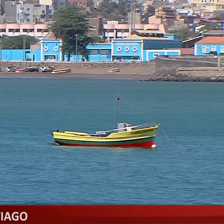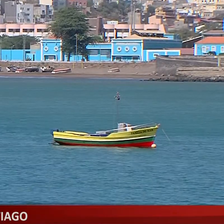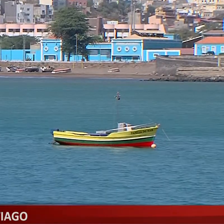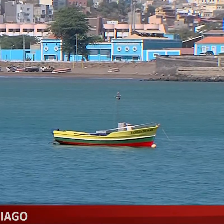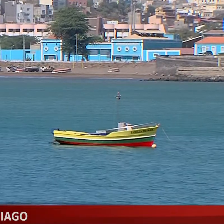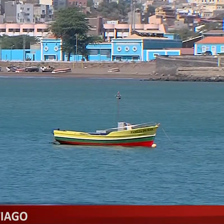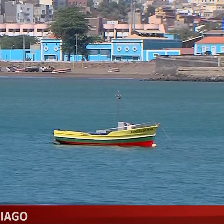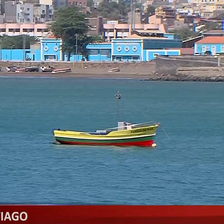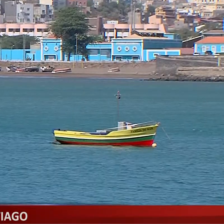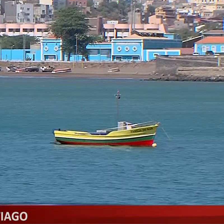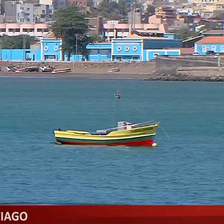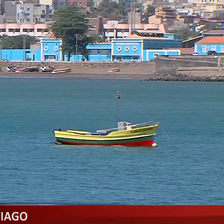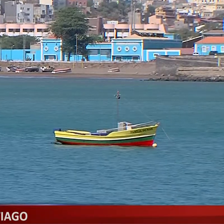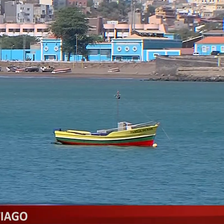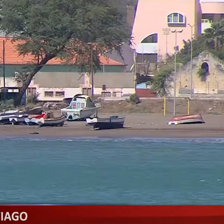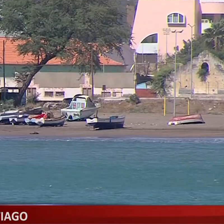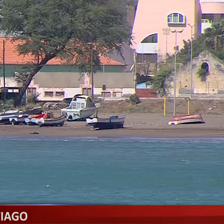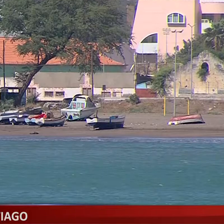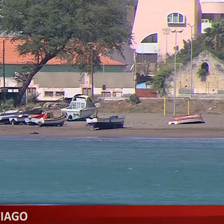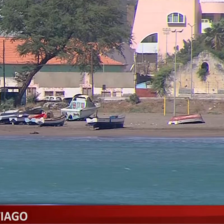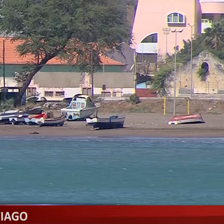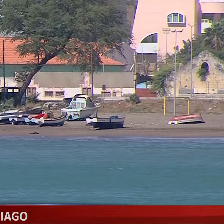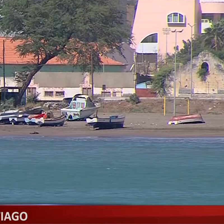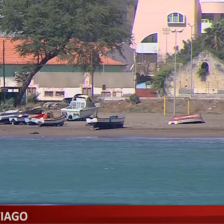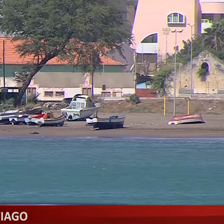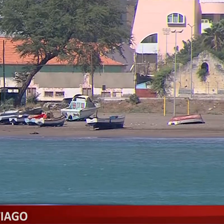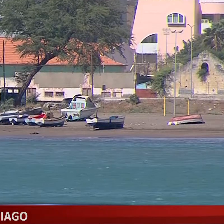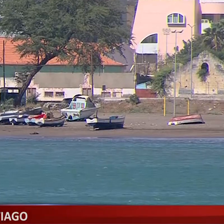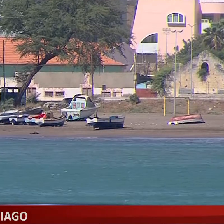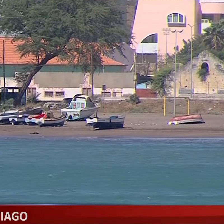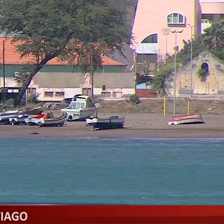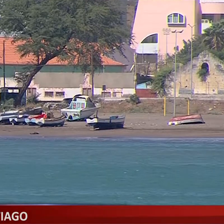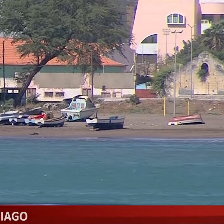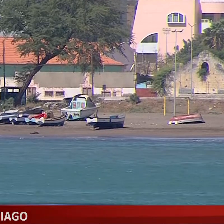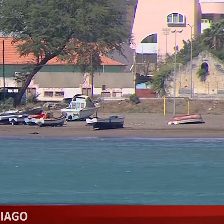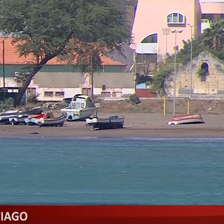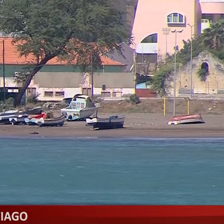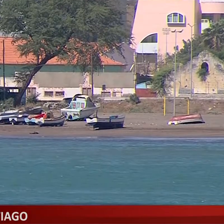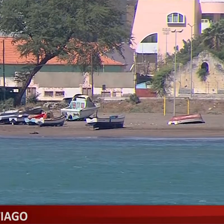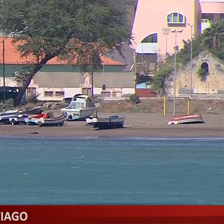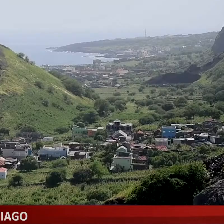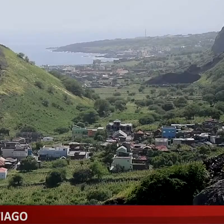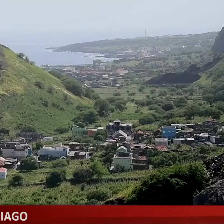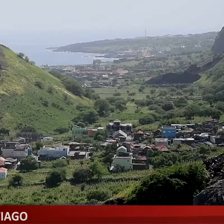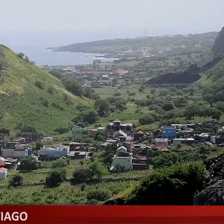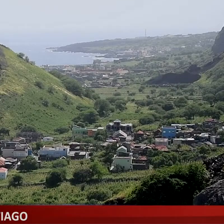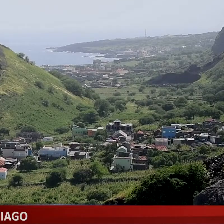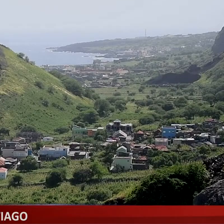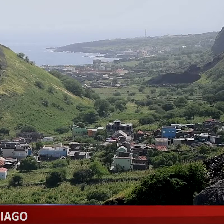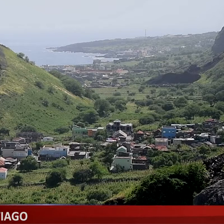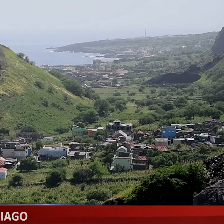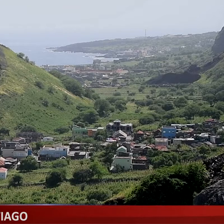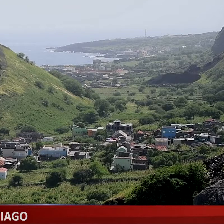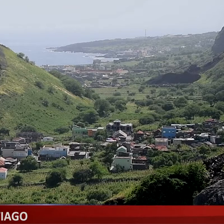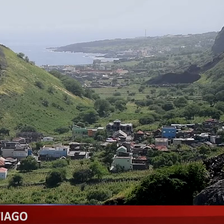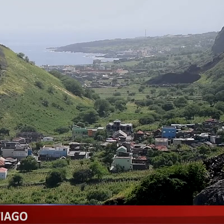de casos verificados nas últimas semanas, o Ministério da Saúde apela ao cumprimento das medidas de prevenção. Quanto à campanha de